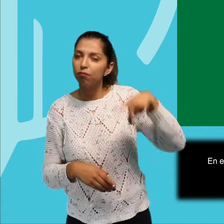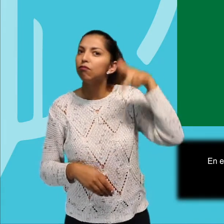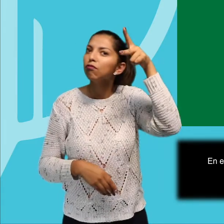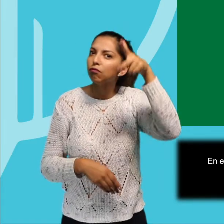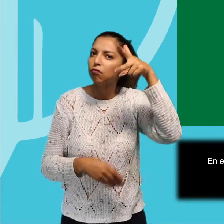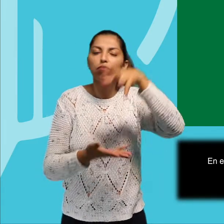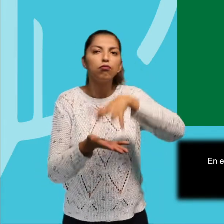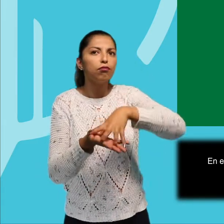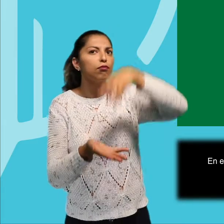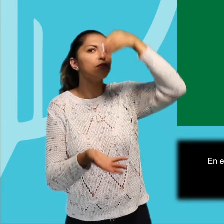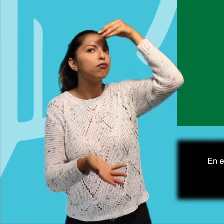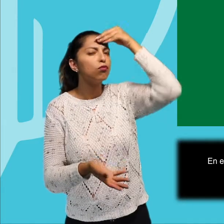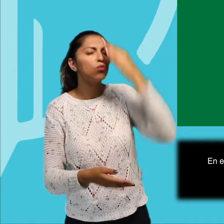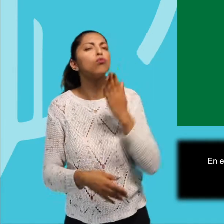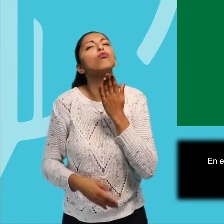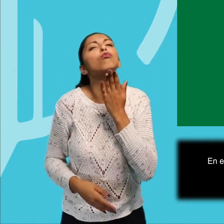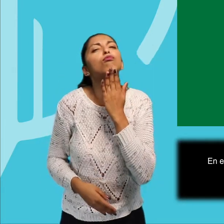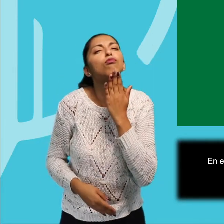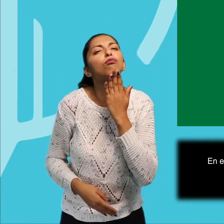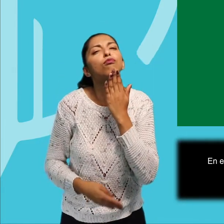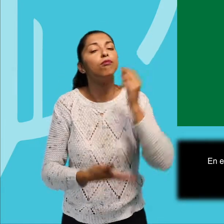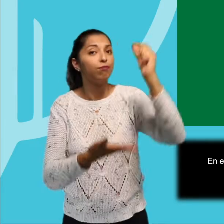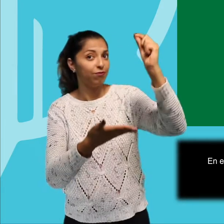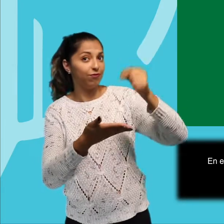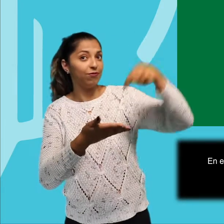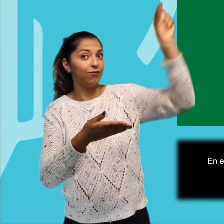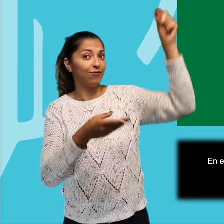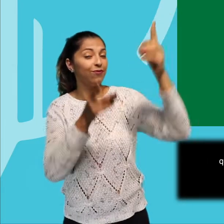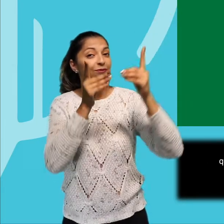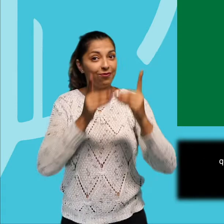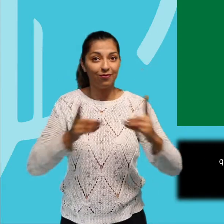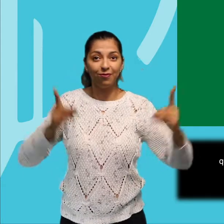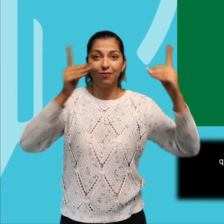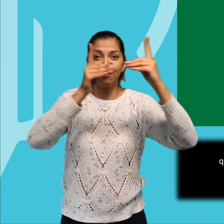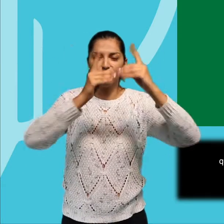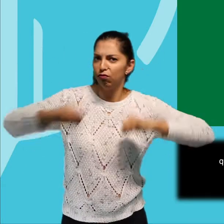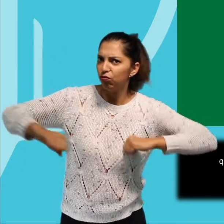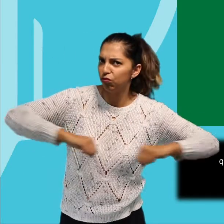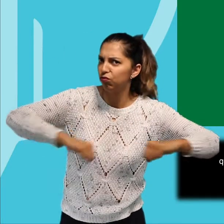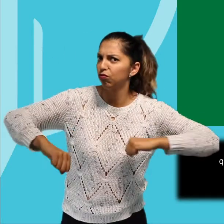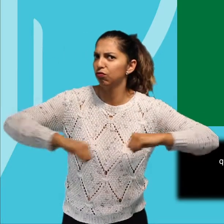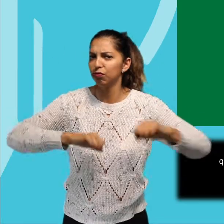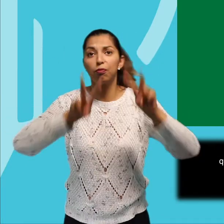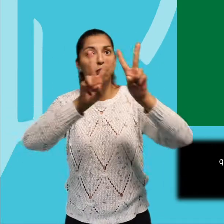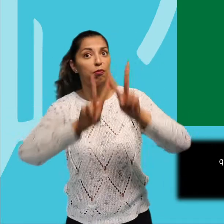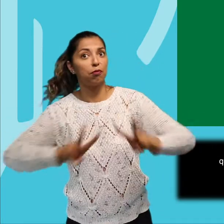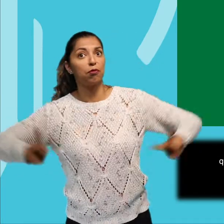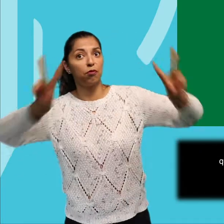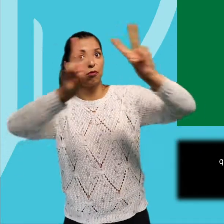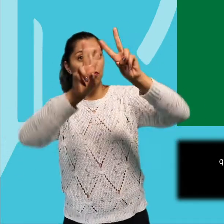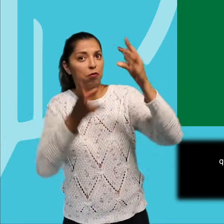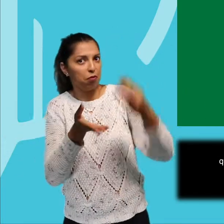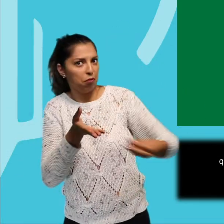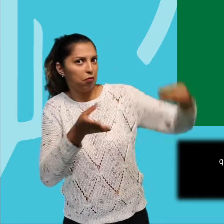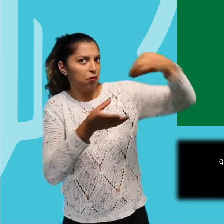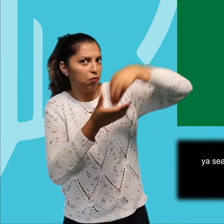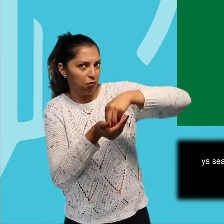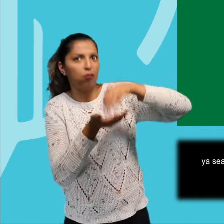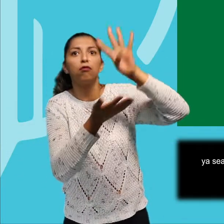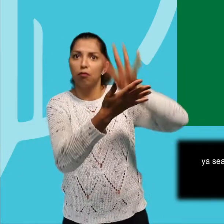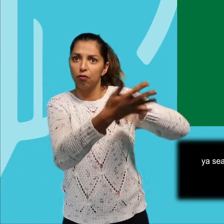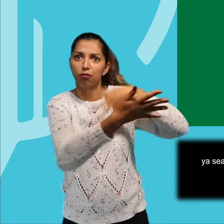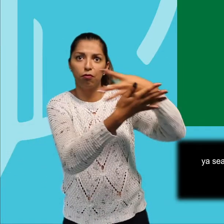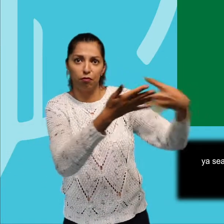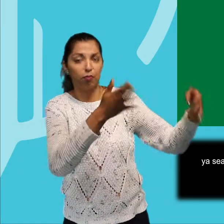video tutorial revisaremos el manejo de validación de datos, que controla los valores que se ingresan en las celdas,